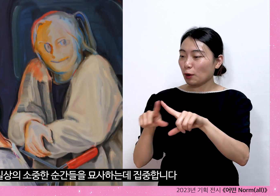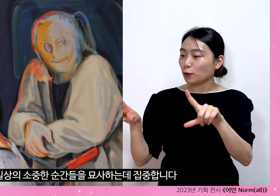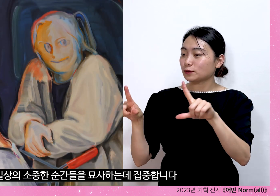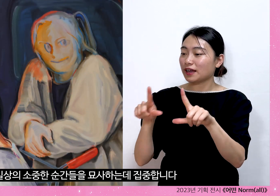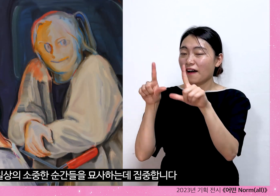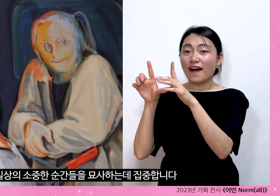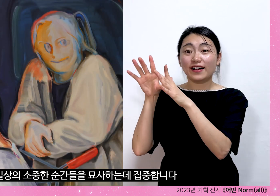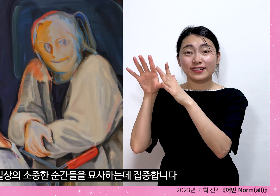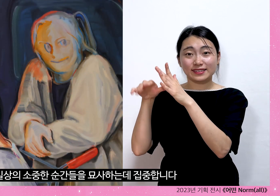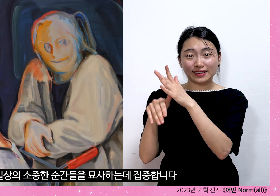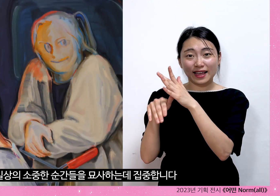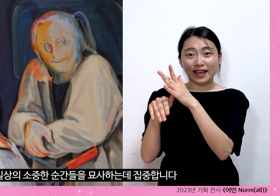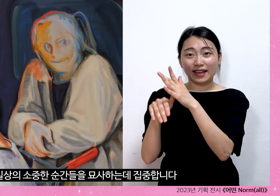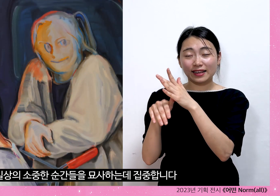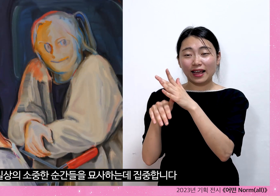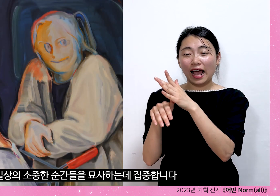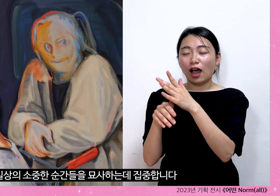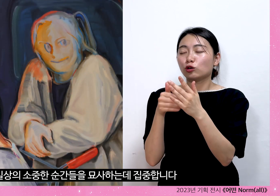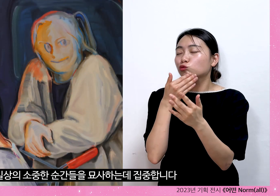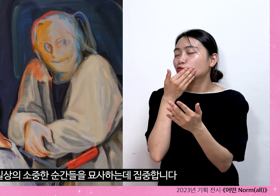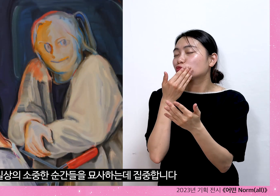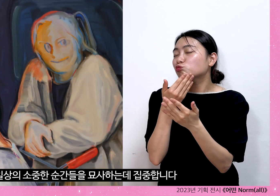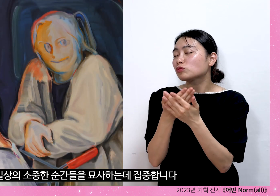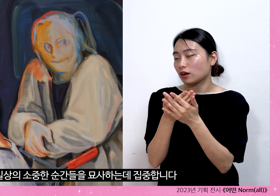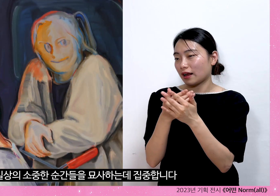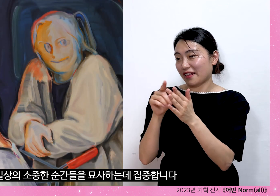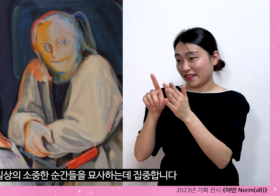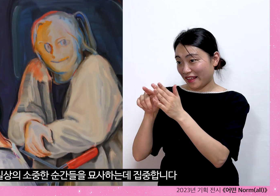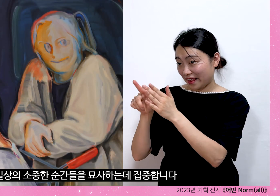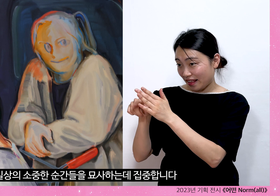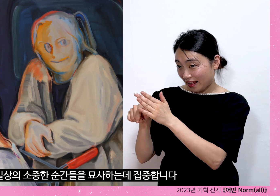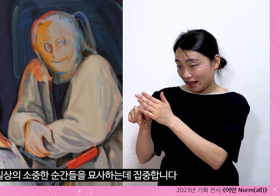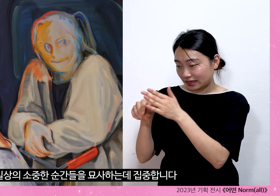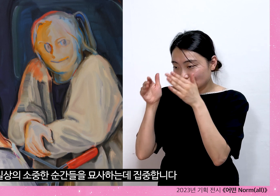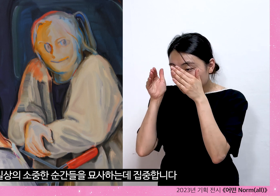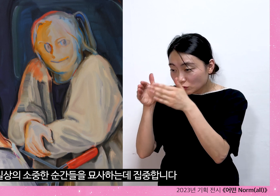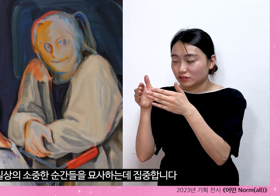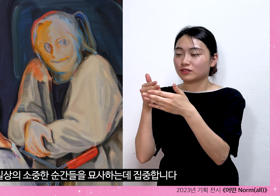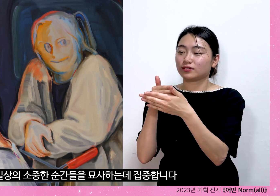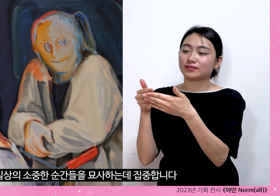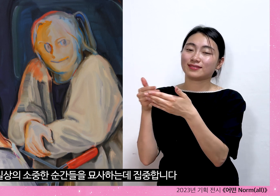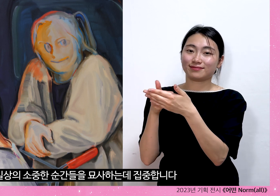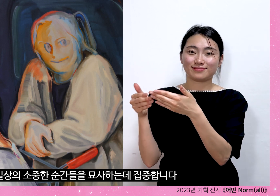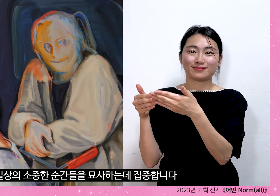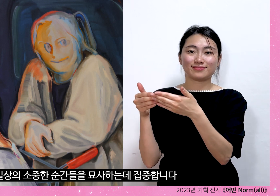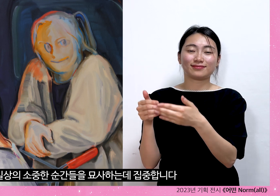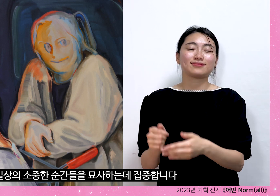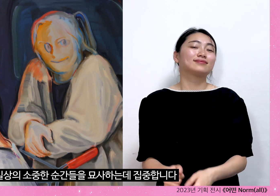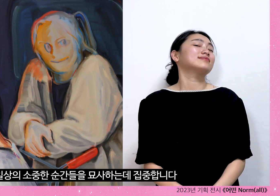일상의 소중한 순간들을 묘사하는 데 집중합니다.